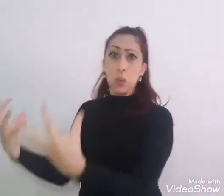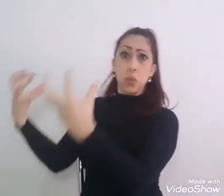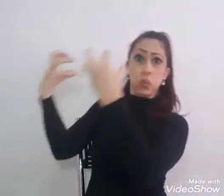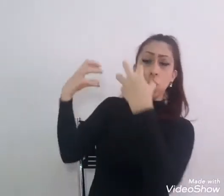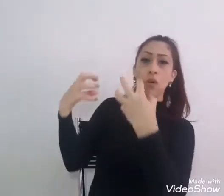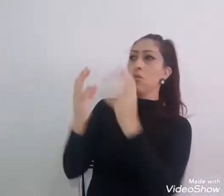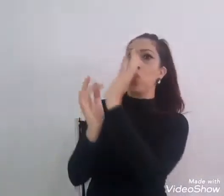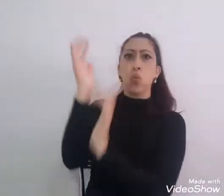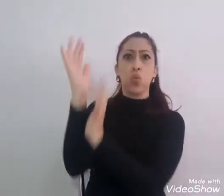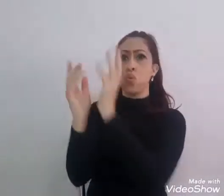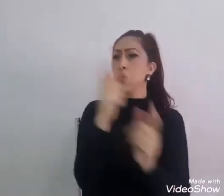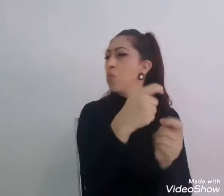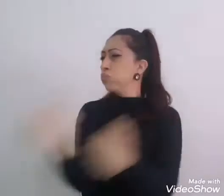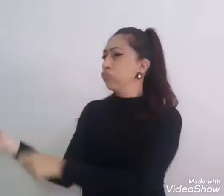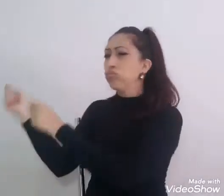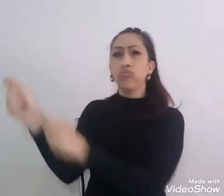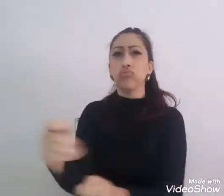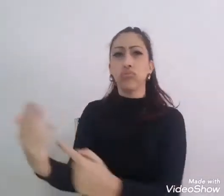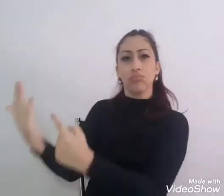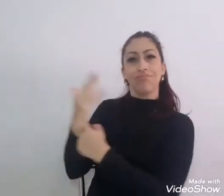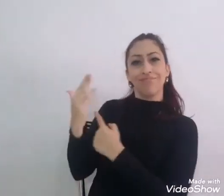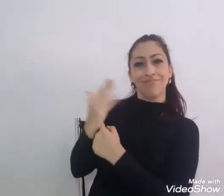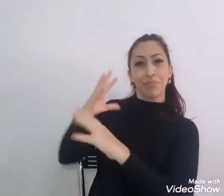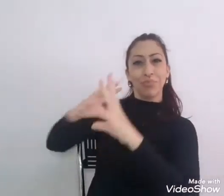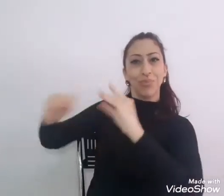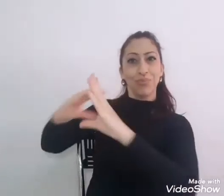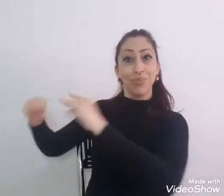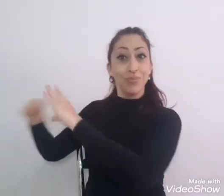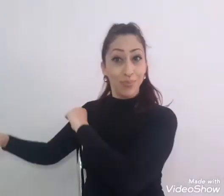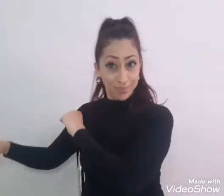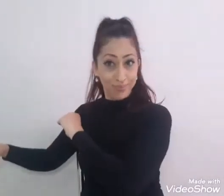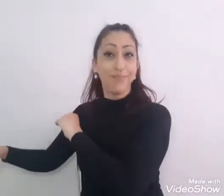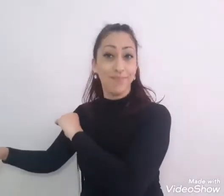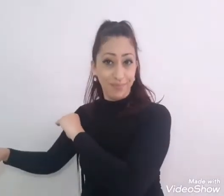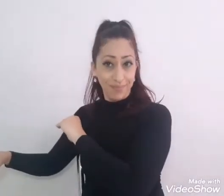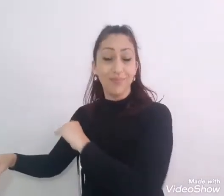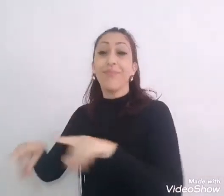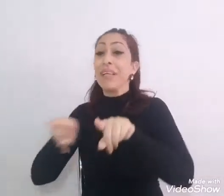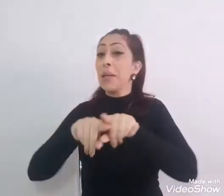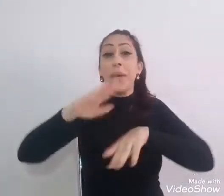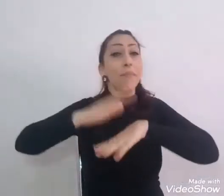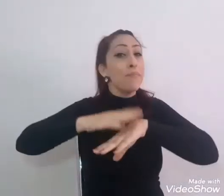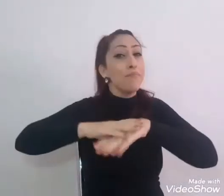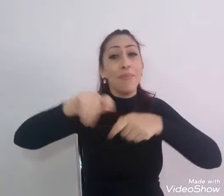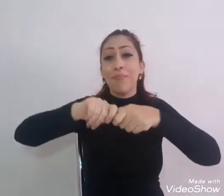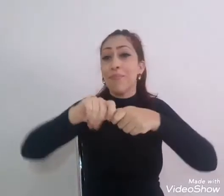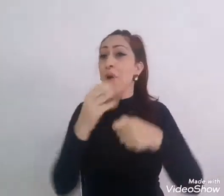alimento, trabalhar a terra, né? E é o que a gente chama dentro da historiografia de Revolução Neolítica. Porque